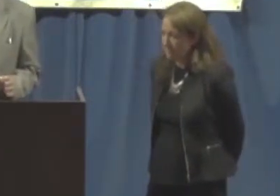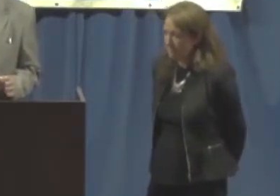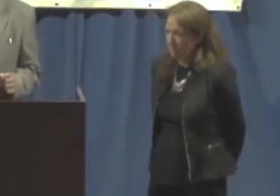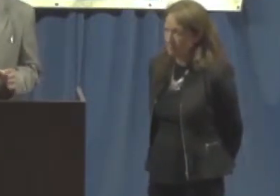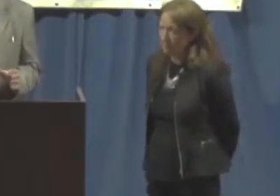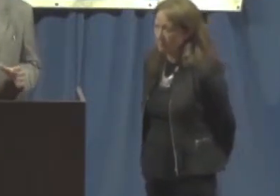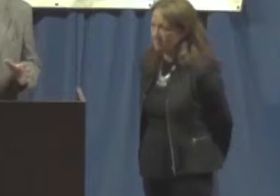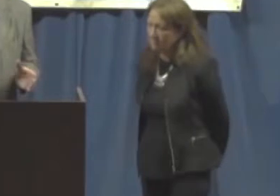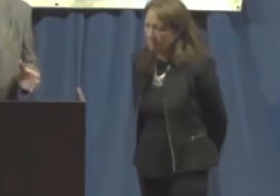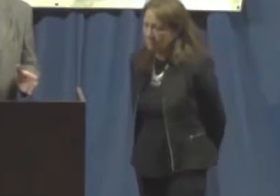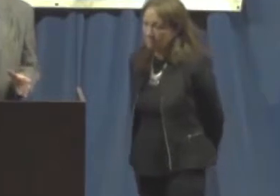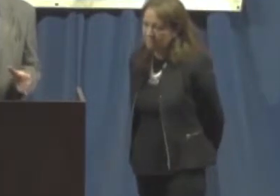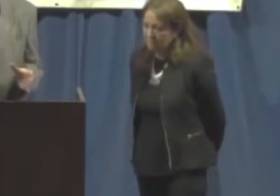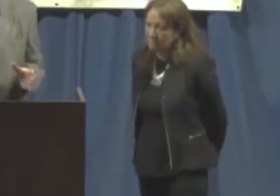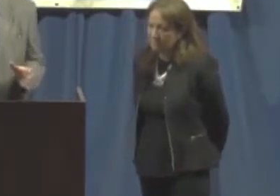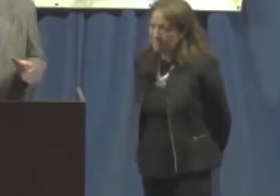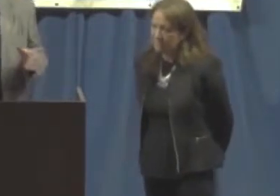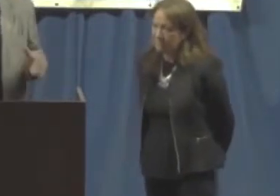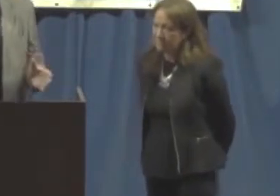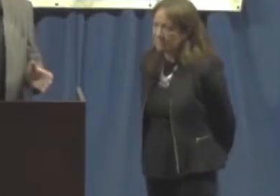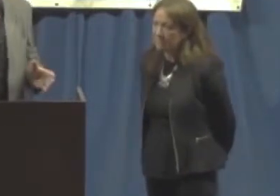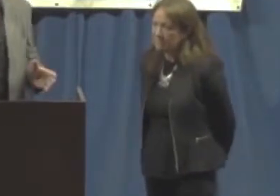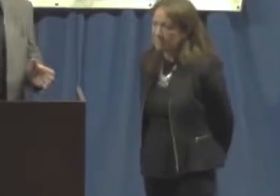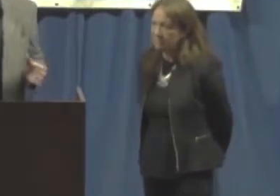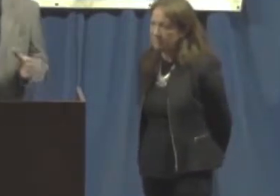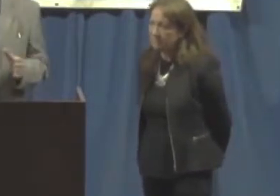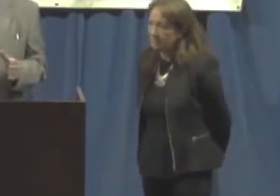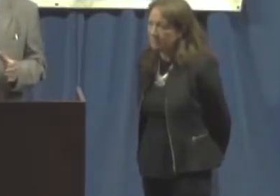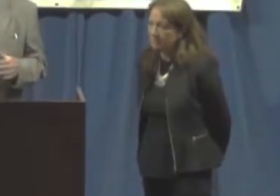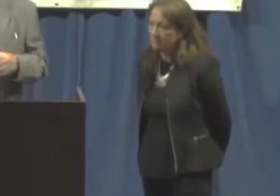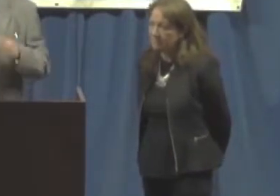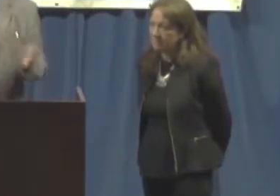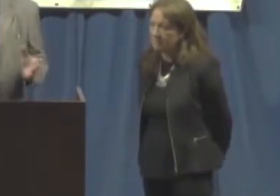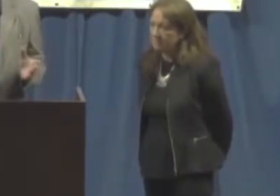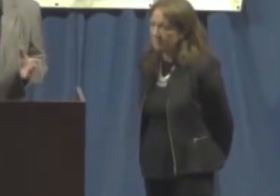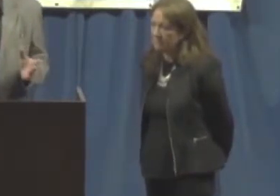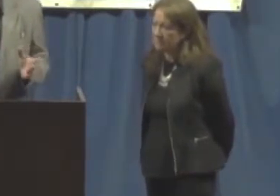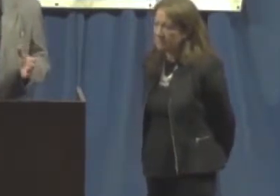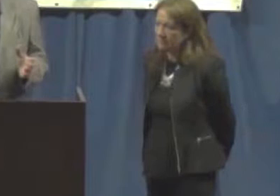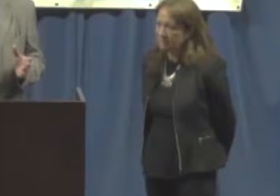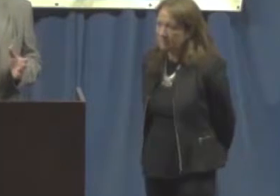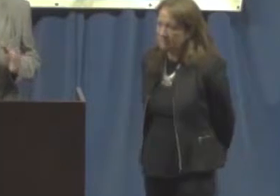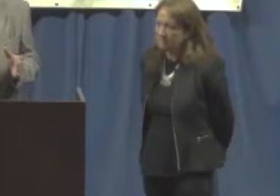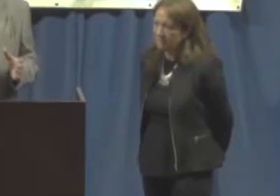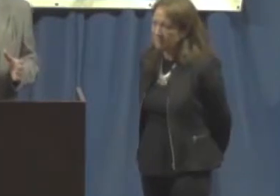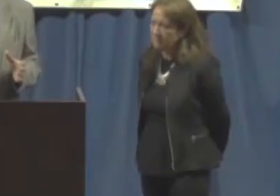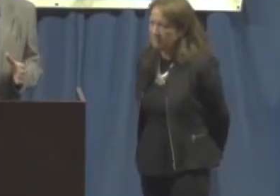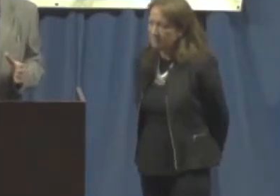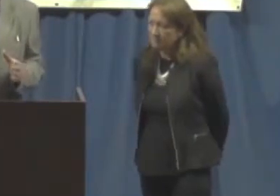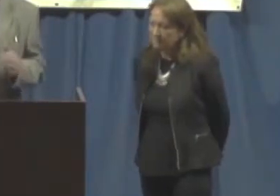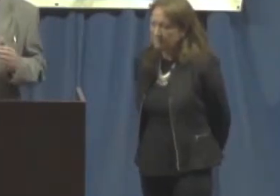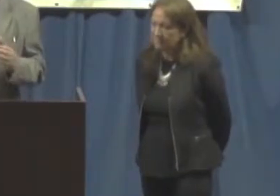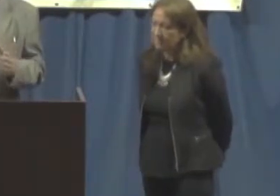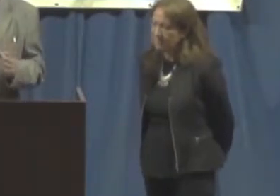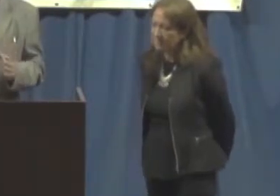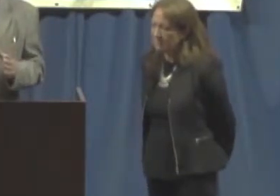arrasado y esto le doy yo en realidad con conocimiento de causa y no no es una exageración porque lo que está ocurriendo